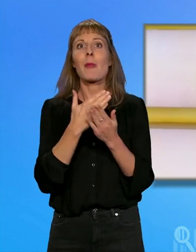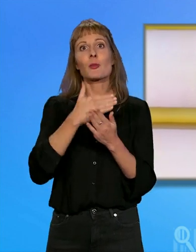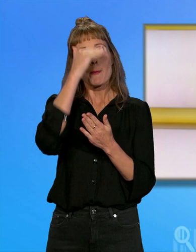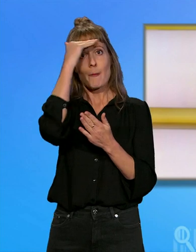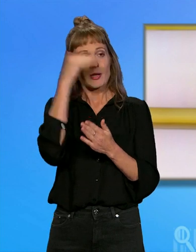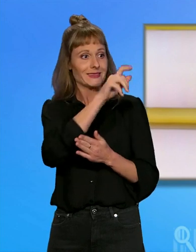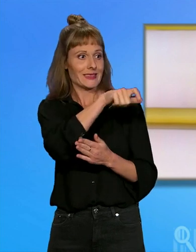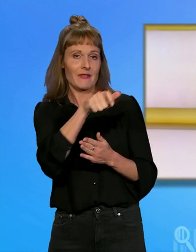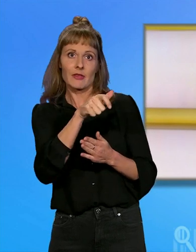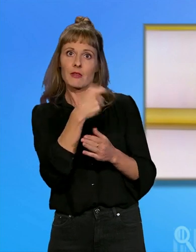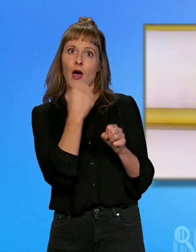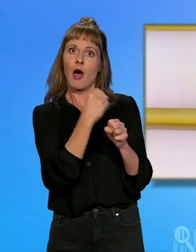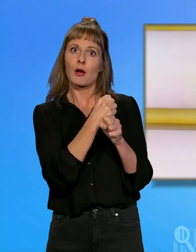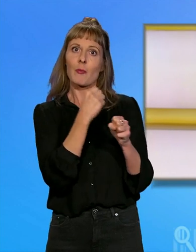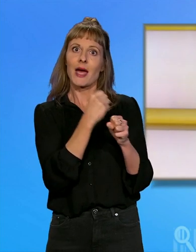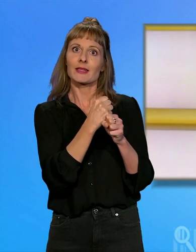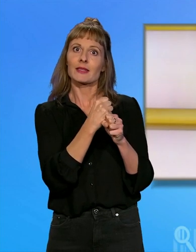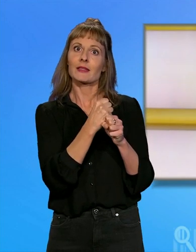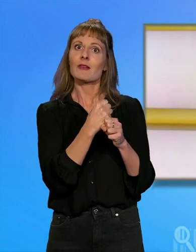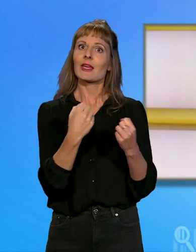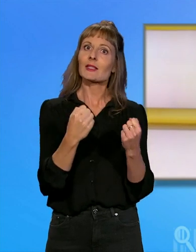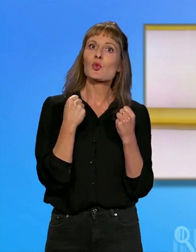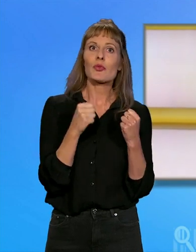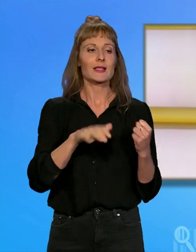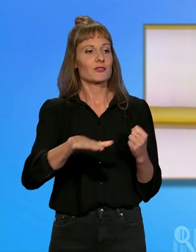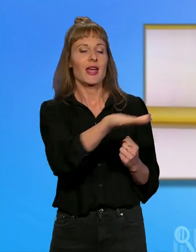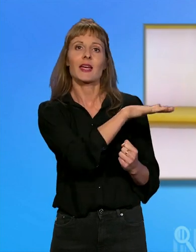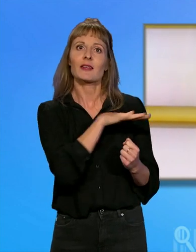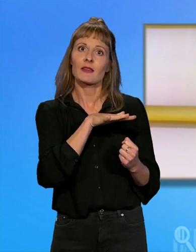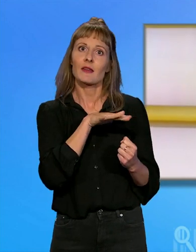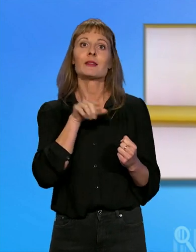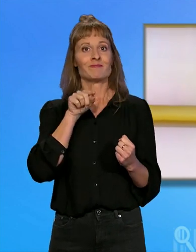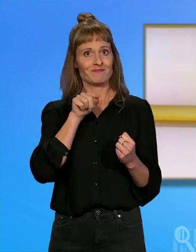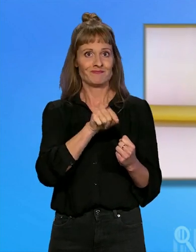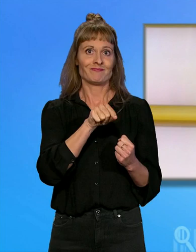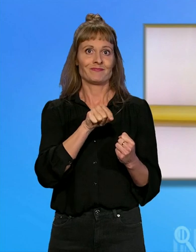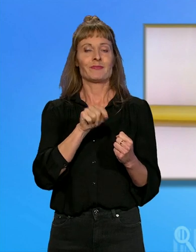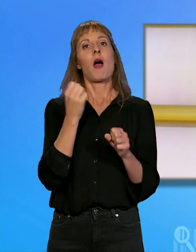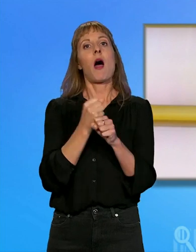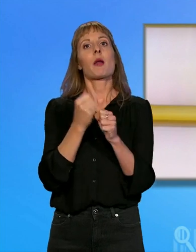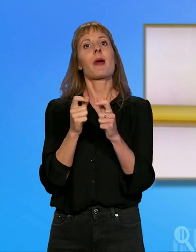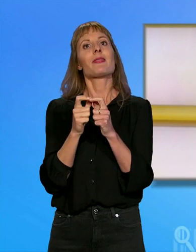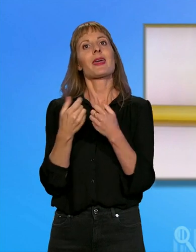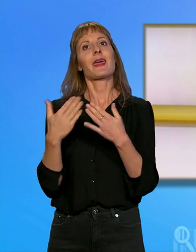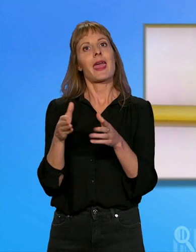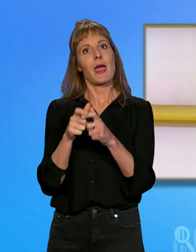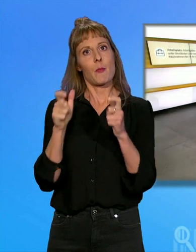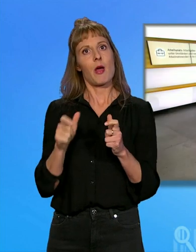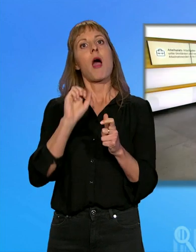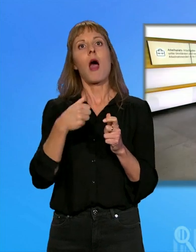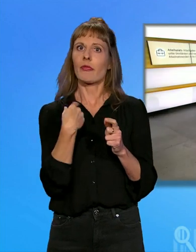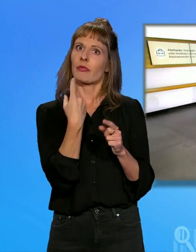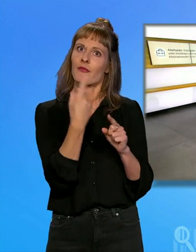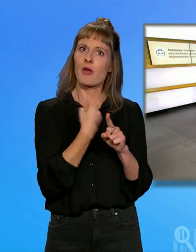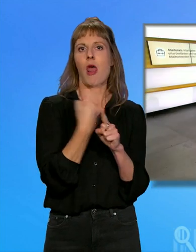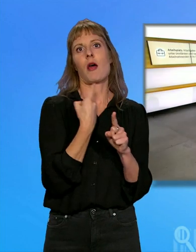im Gesundheitswesen mit Patienten, die müssen eben geschützt werden. Dort kann der Arbeitgeber verlangen, dass er das Zertifikat sieht, dass er sieht, ob ich geimpft bin